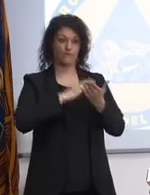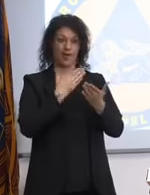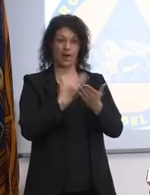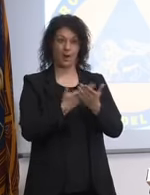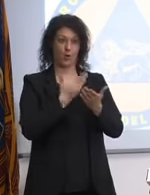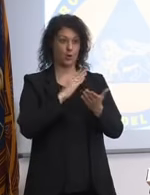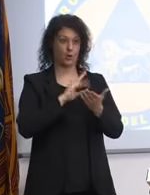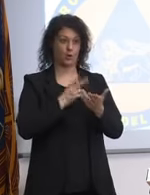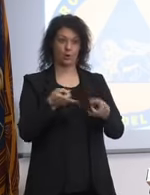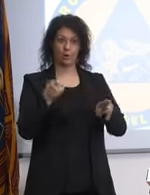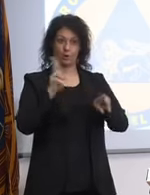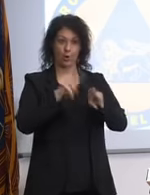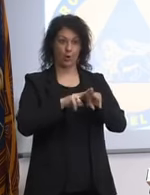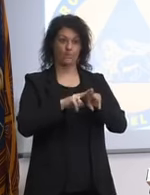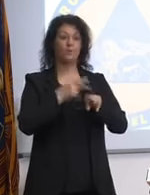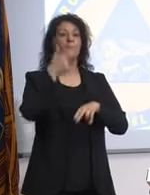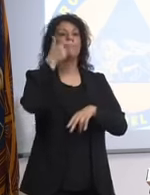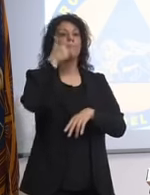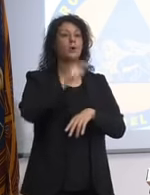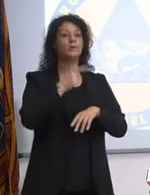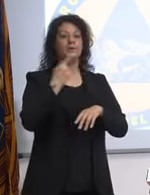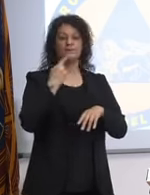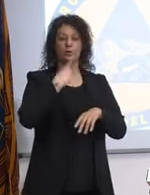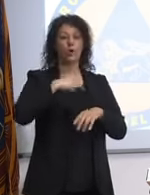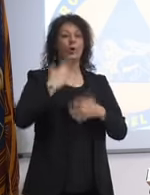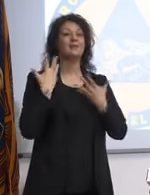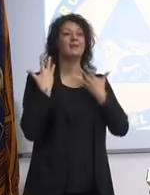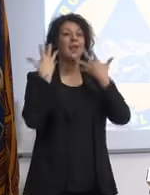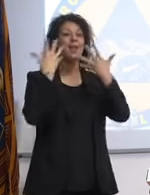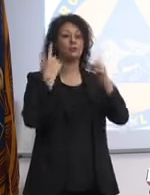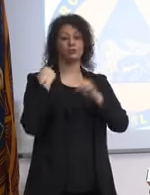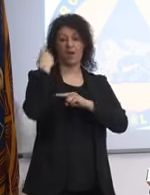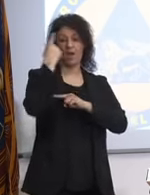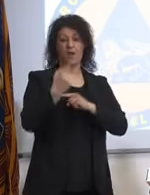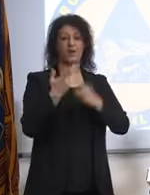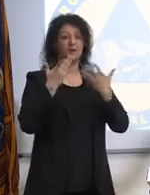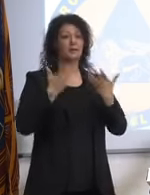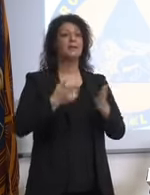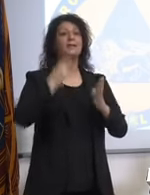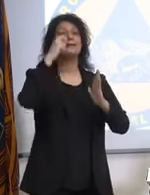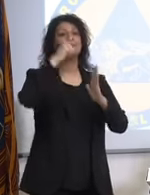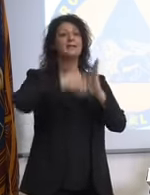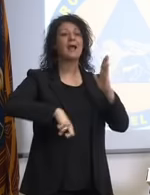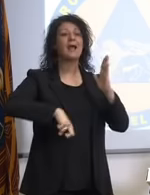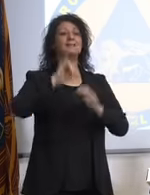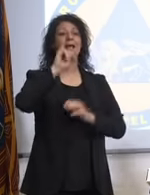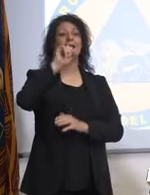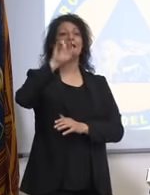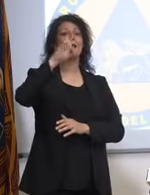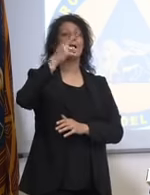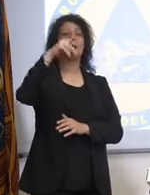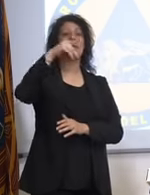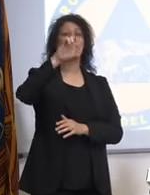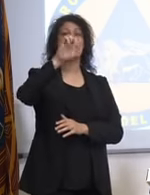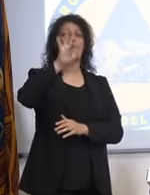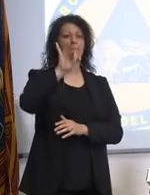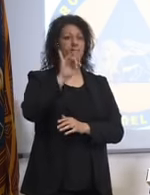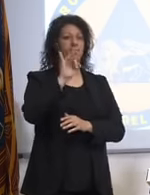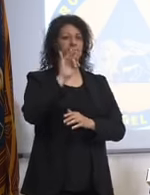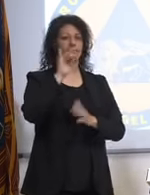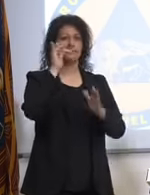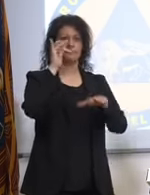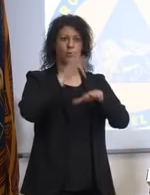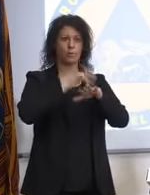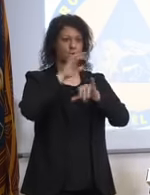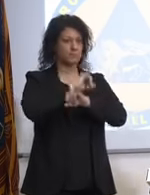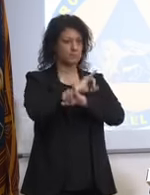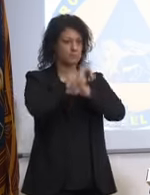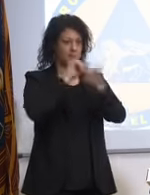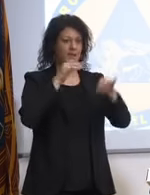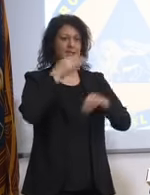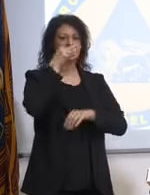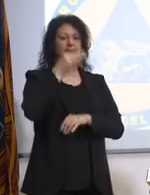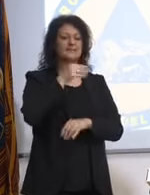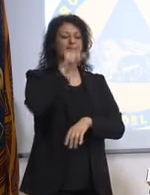noi l'addizionale IRPEF da 10 anni non abbiamo prelevato dallo stipendio di un medico che mediamente ha 20